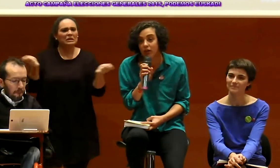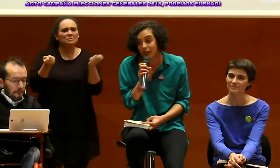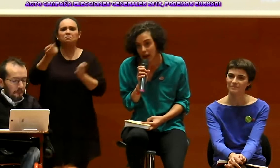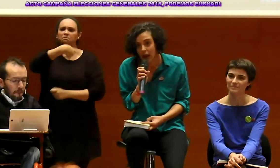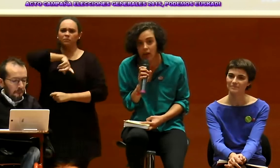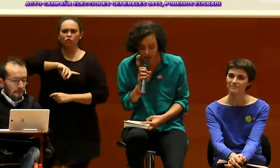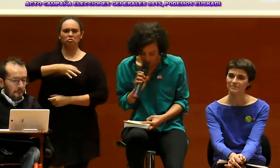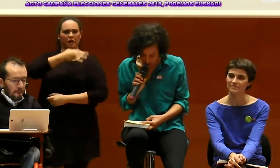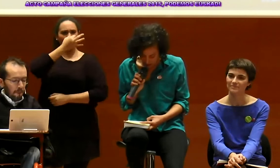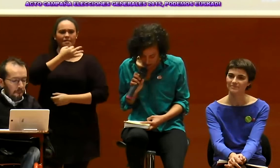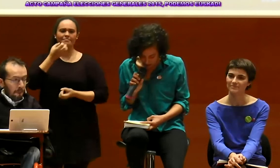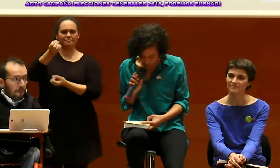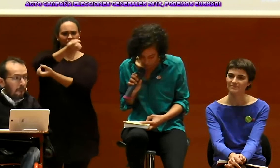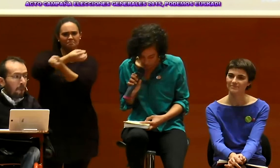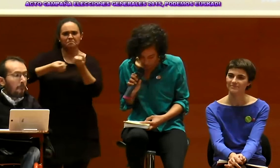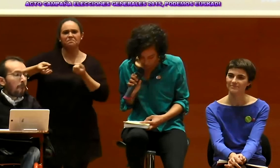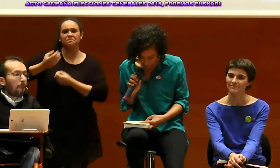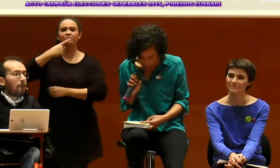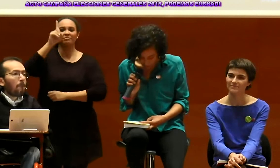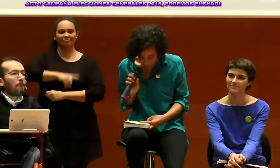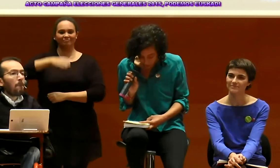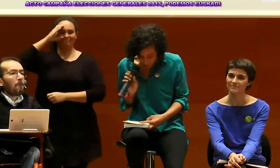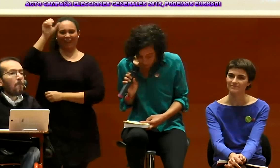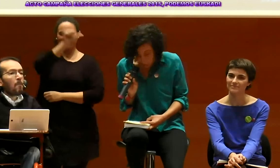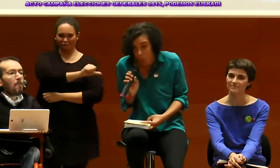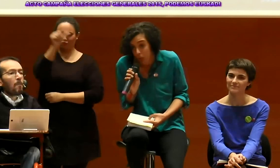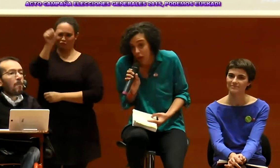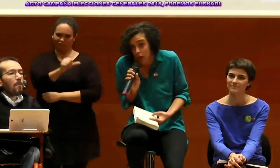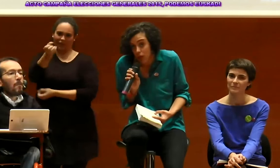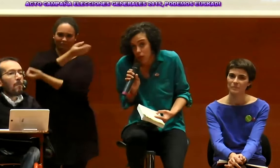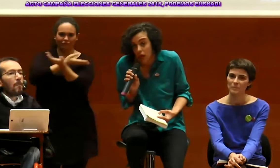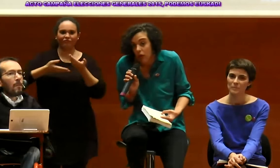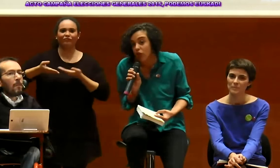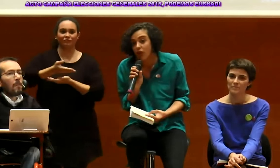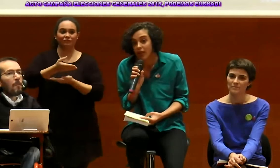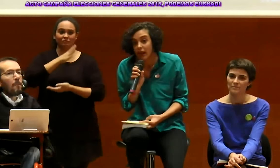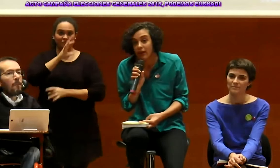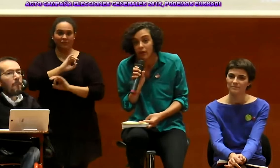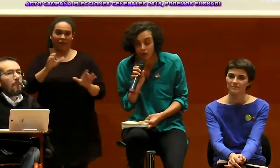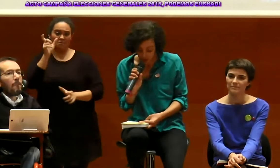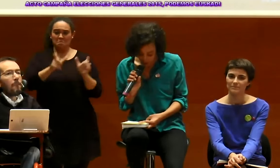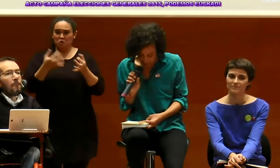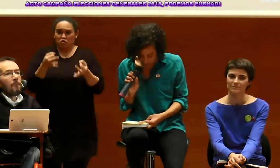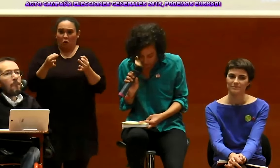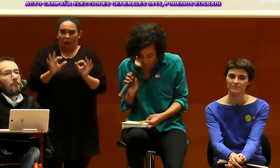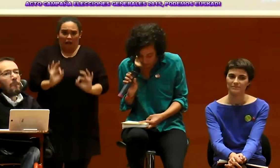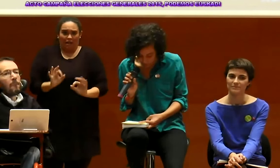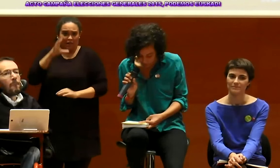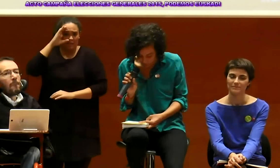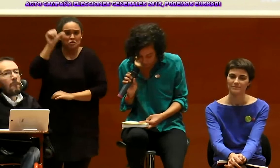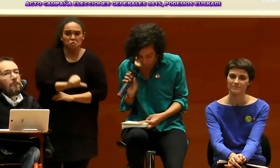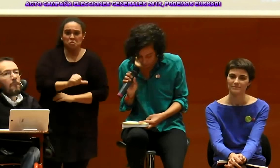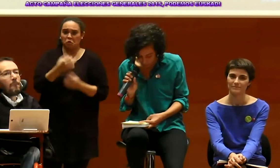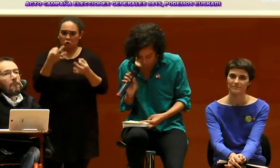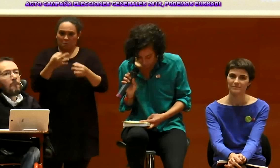a charlar y a escucharnos. Porque, claro, eso es lo que hace la gente corriente, ¿no? La gente corriente se escucha.